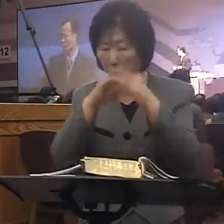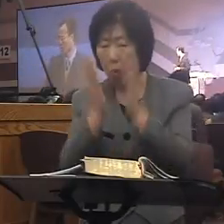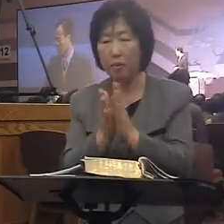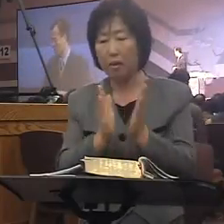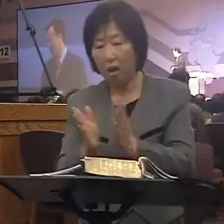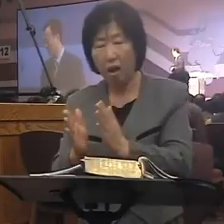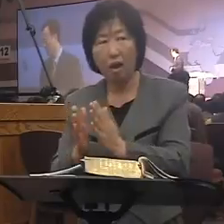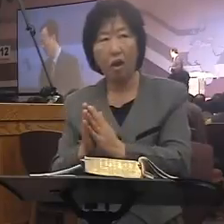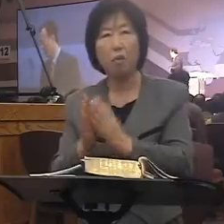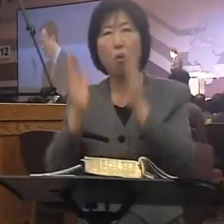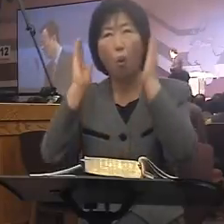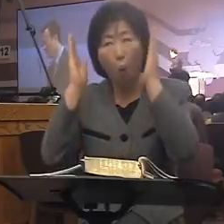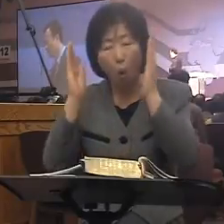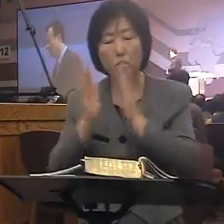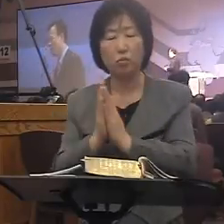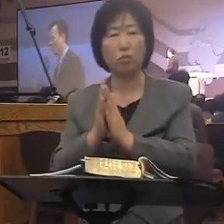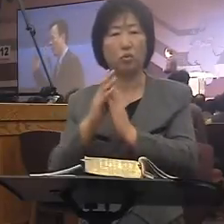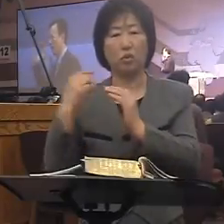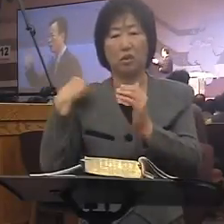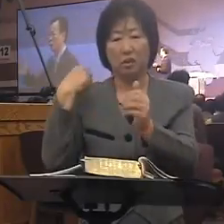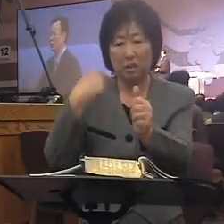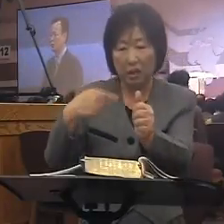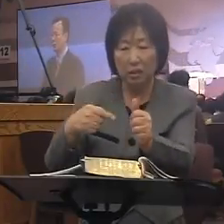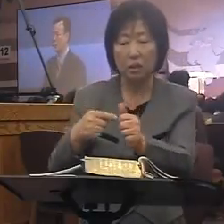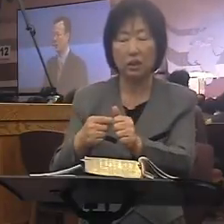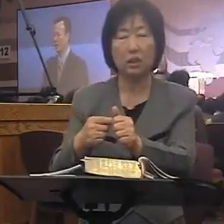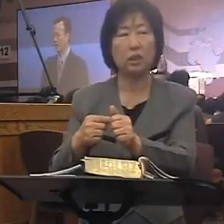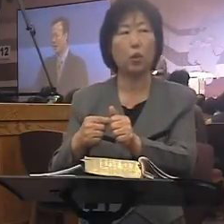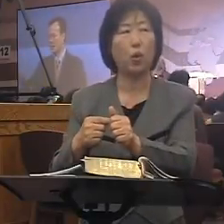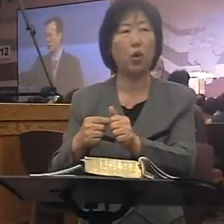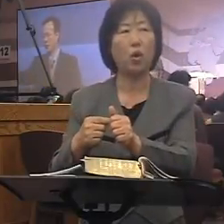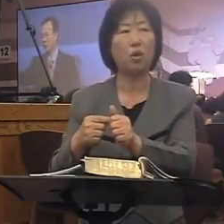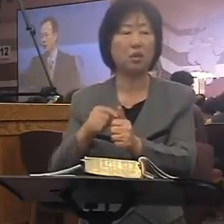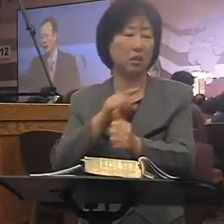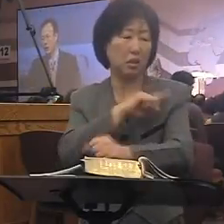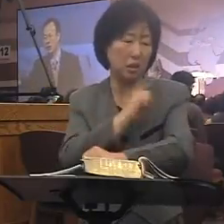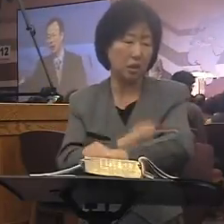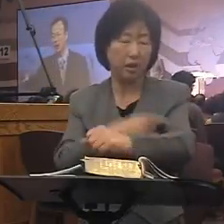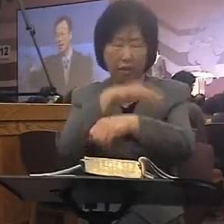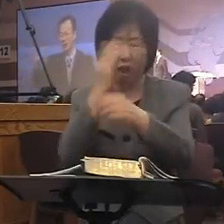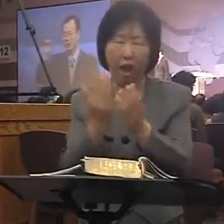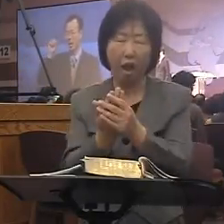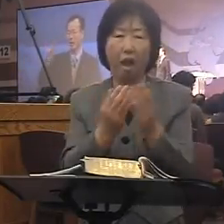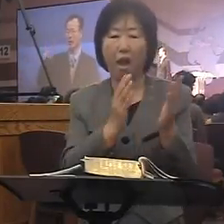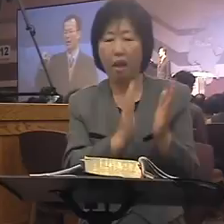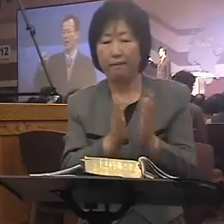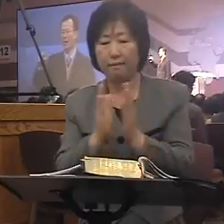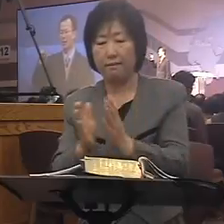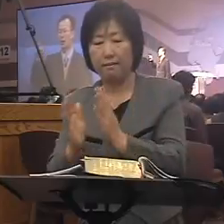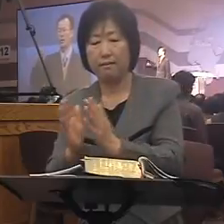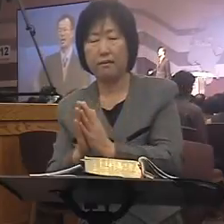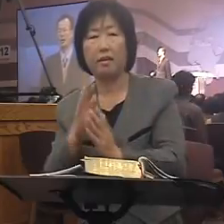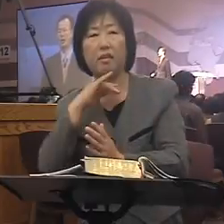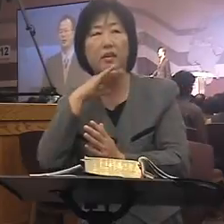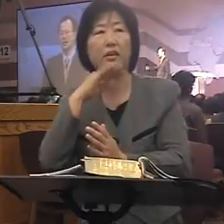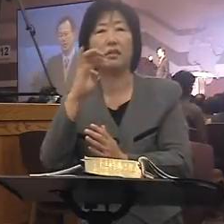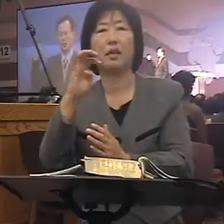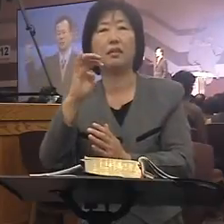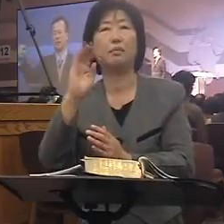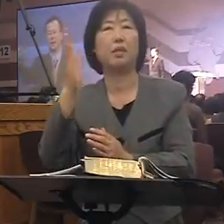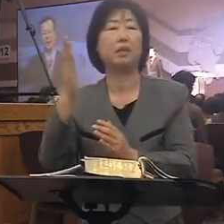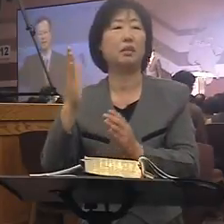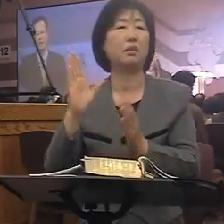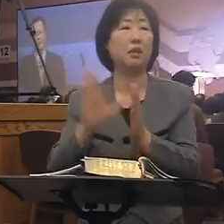학력, 지도력, 능력 다 갖췄어요. 40이 되었을 때 이제 그는 한 나라의 지도자가 되기